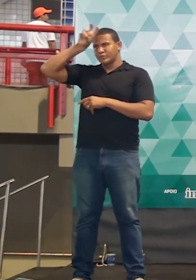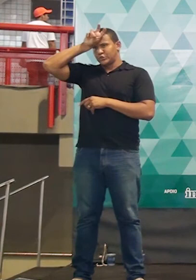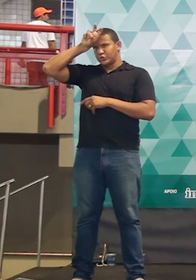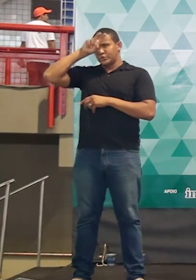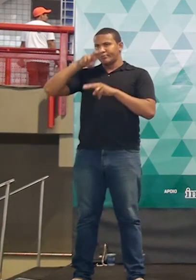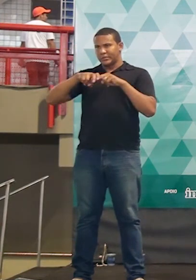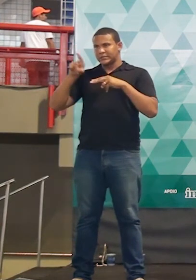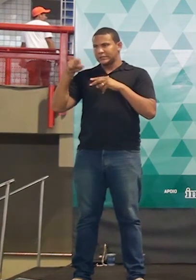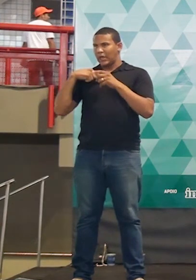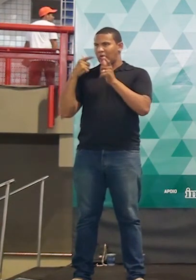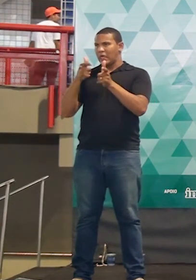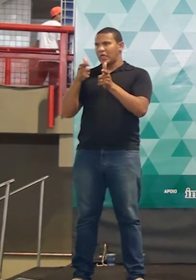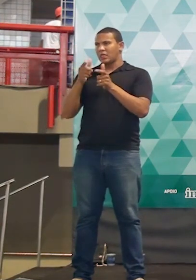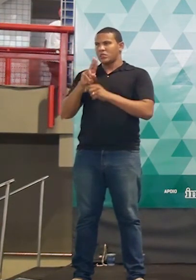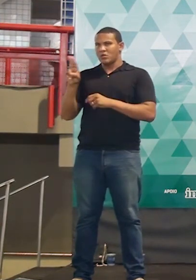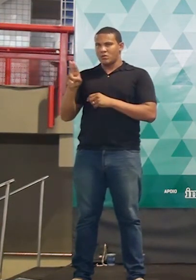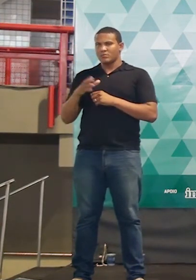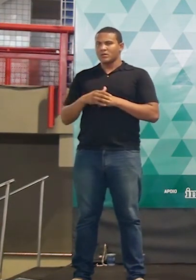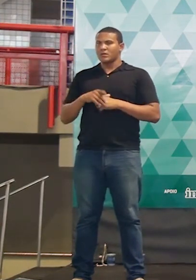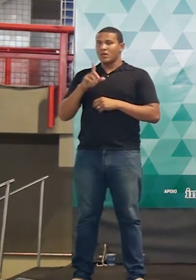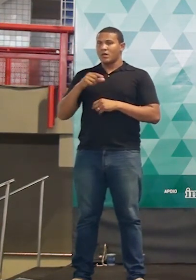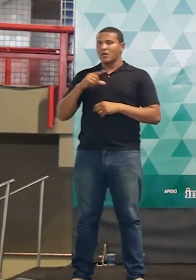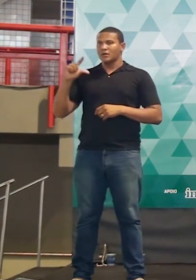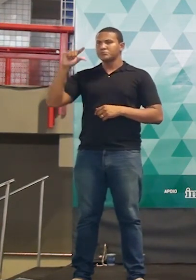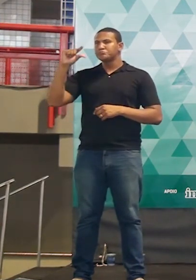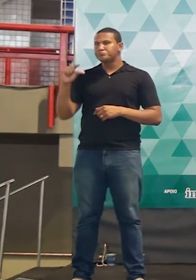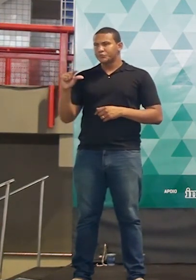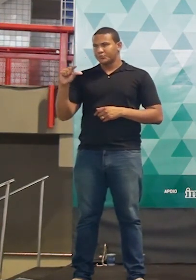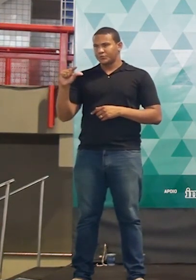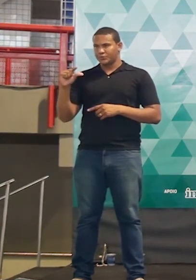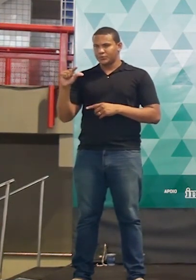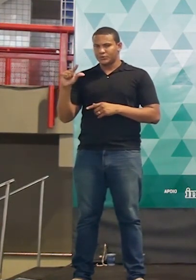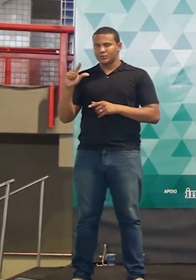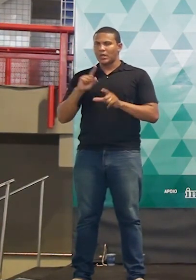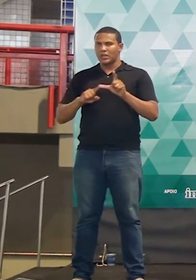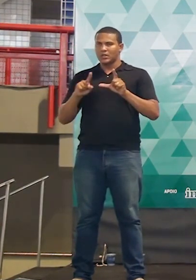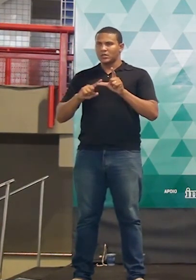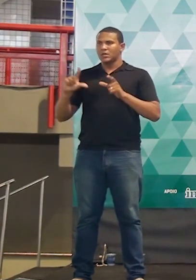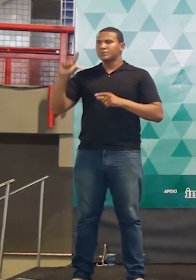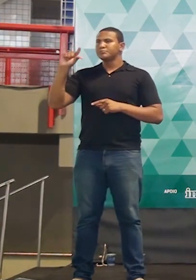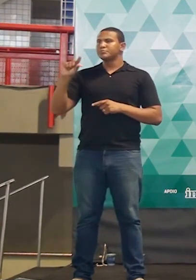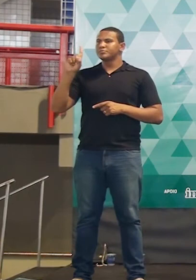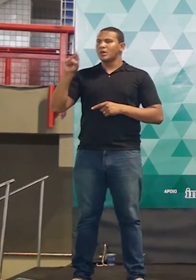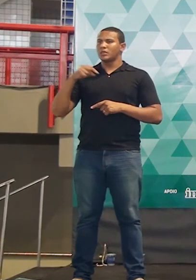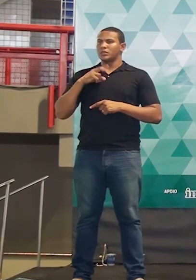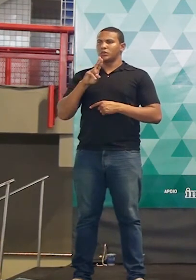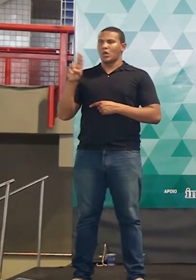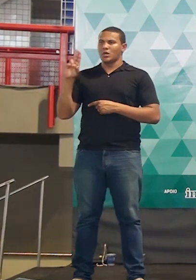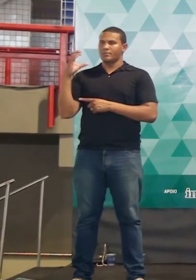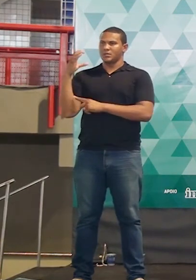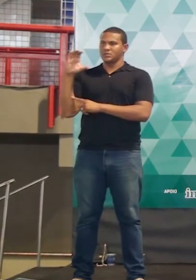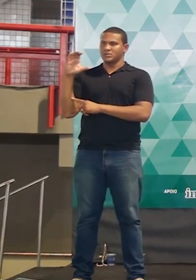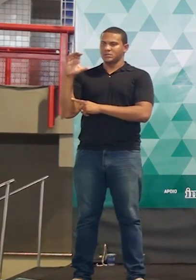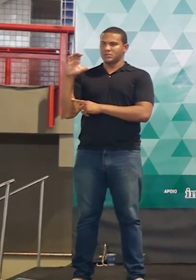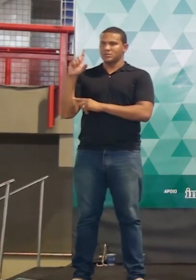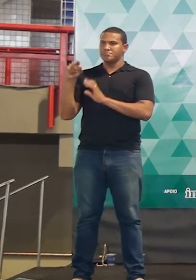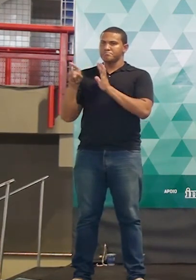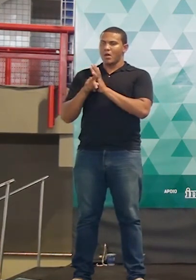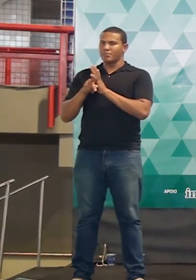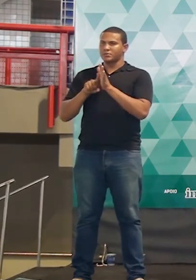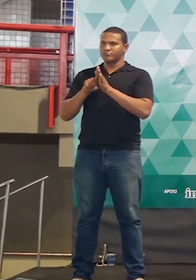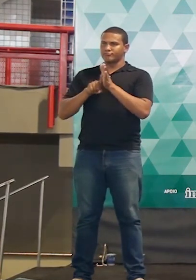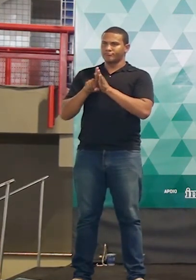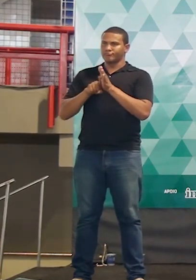isso que tem esse nome, é com letra minúscula, é um nome científico. E eu gostaria